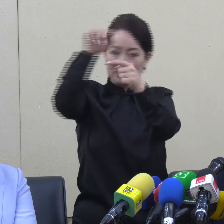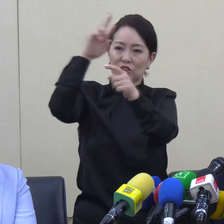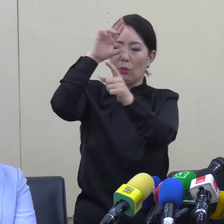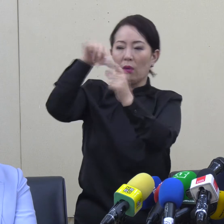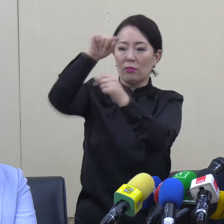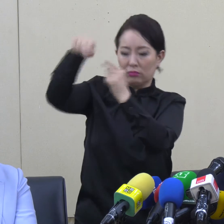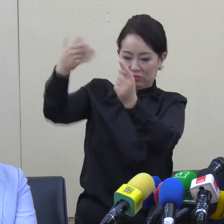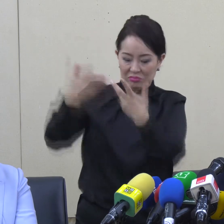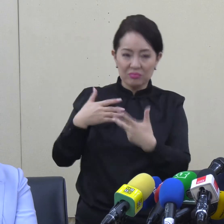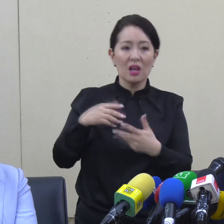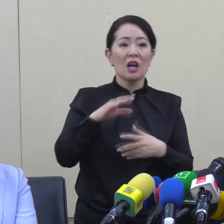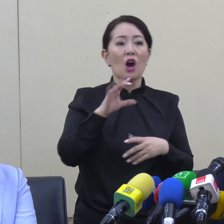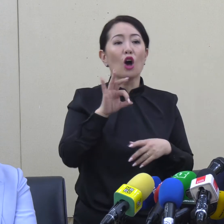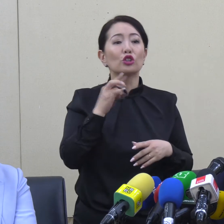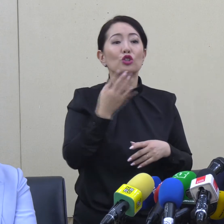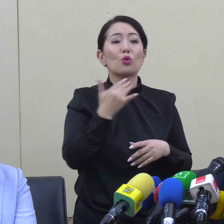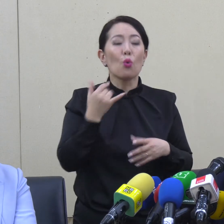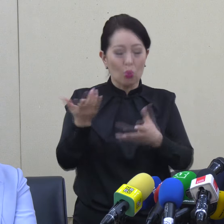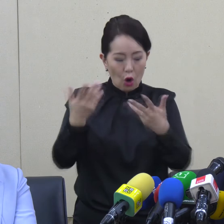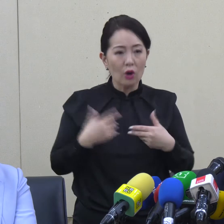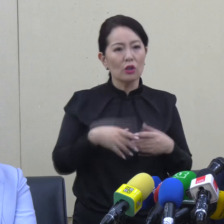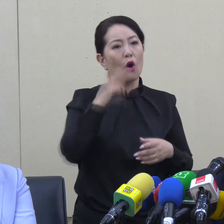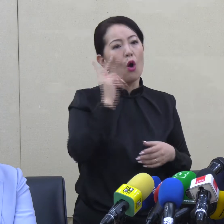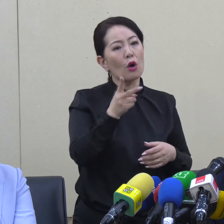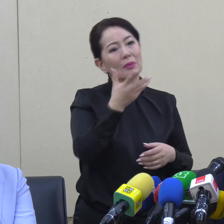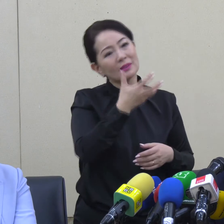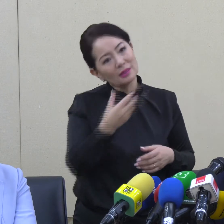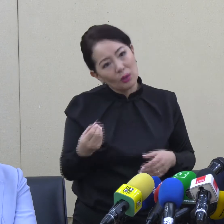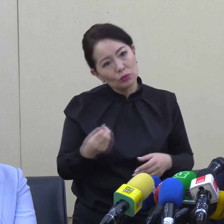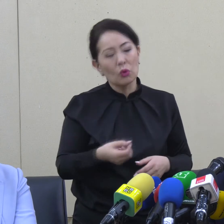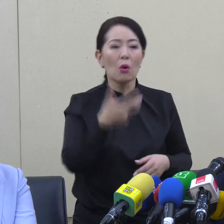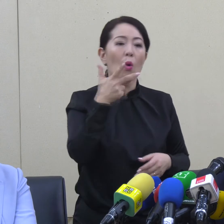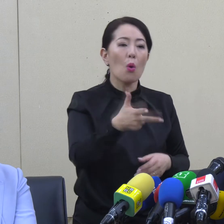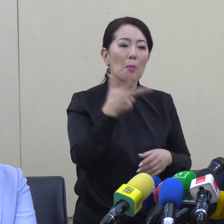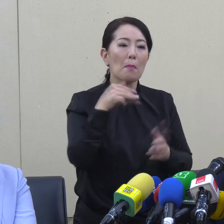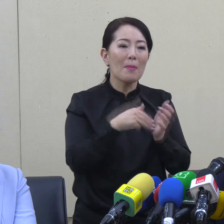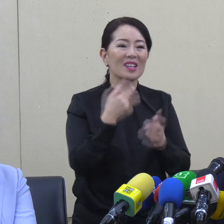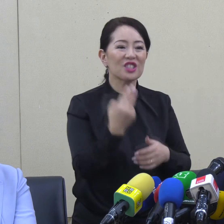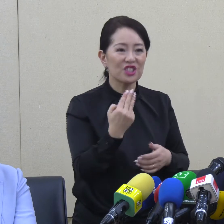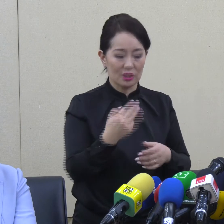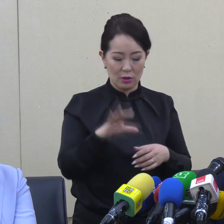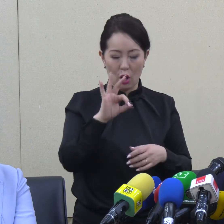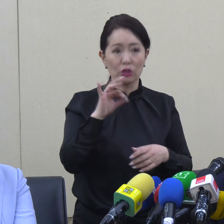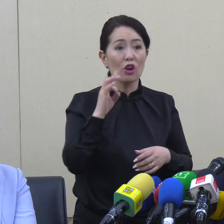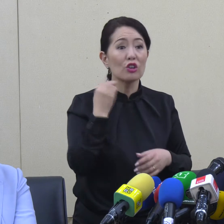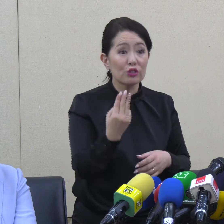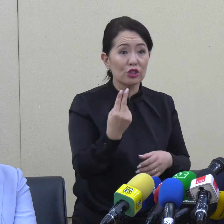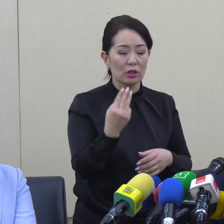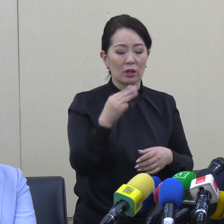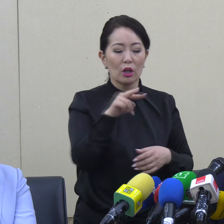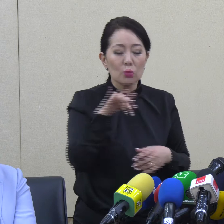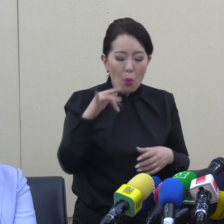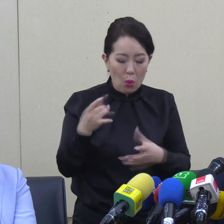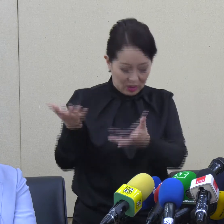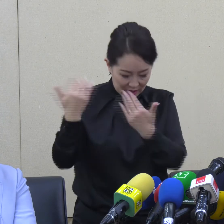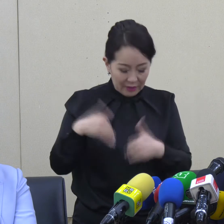бах. Бидний тооцоогоор бол 2500-аас 3000 онцлогыг шинэ одоо энэ коронавирусыг онцолдог энэ праймер